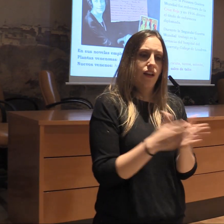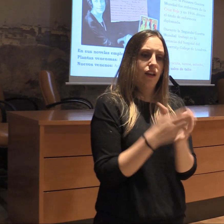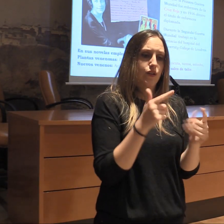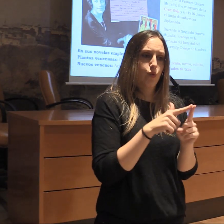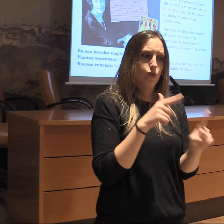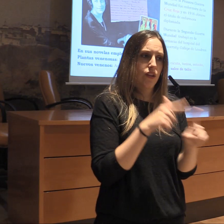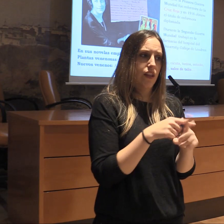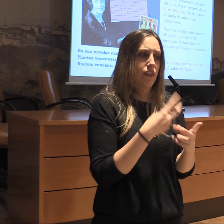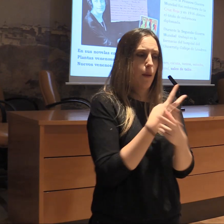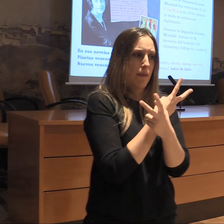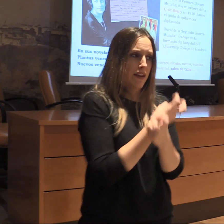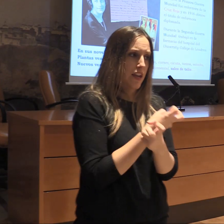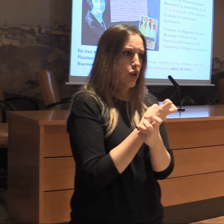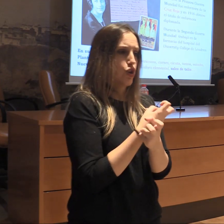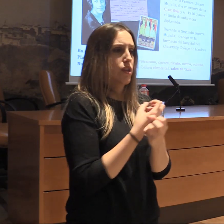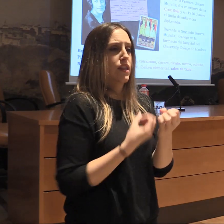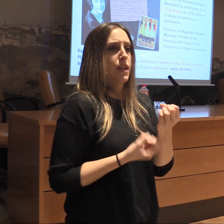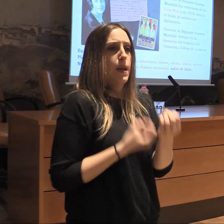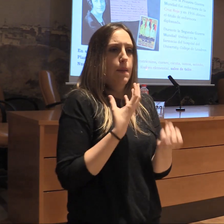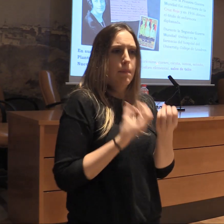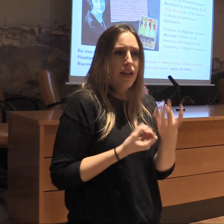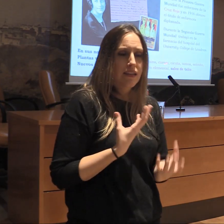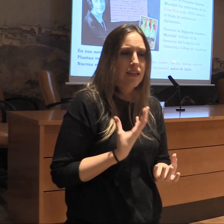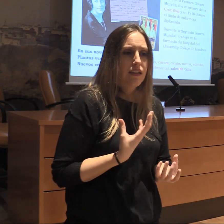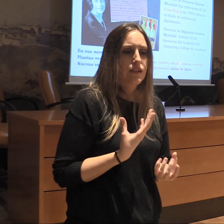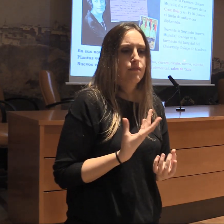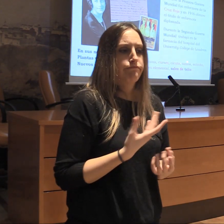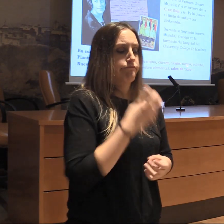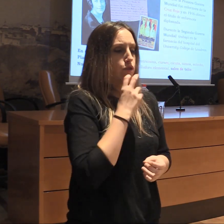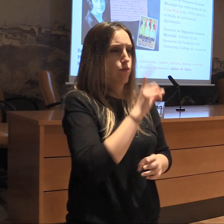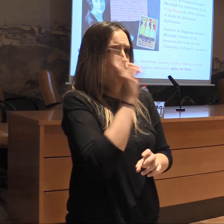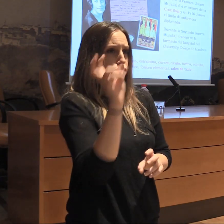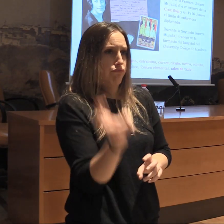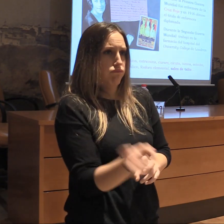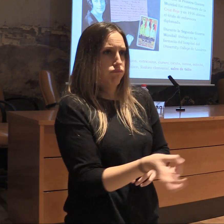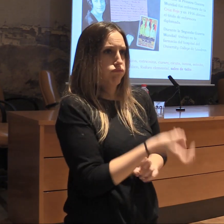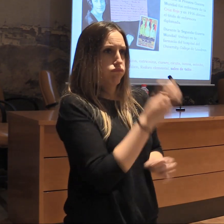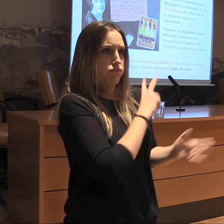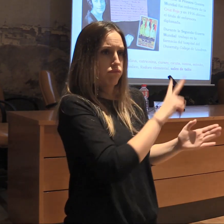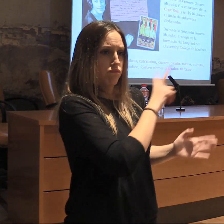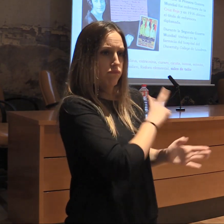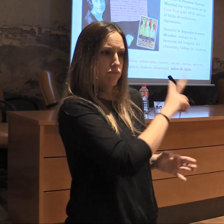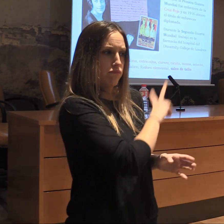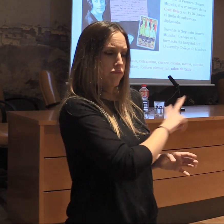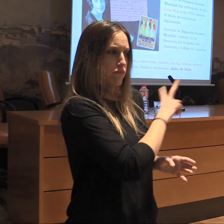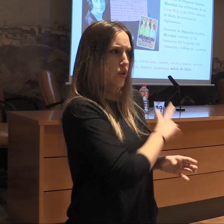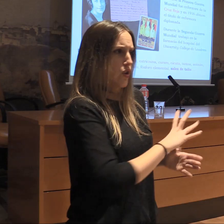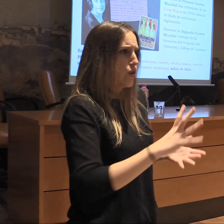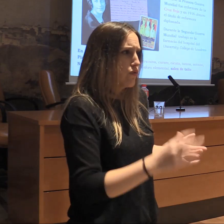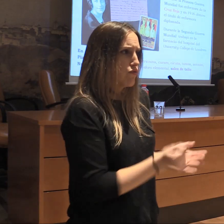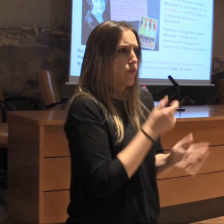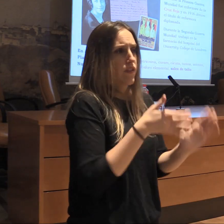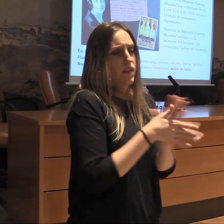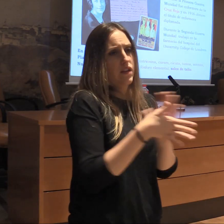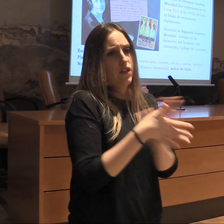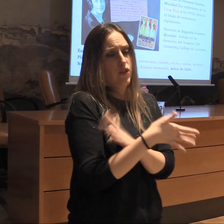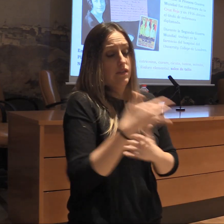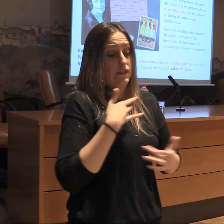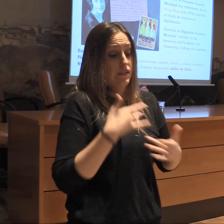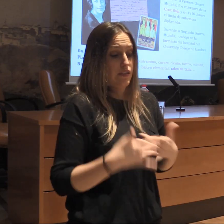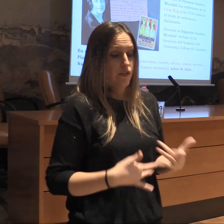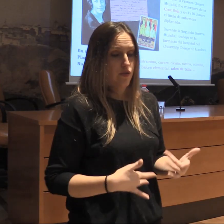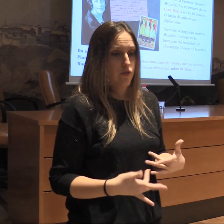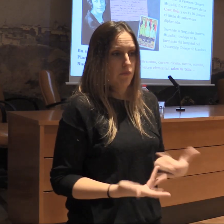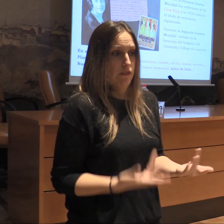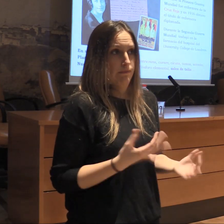venenos de plantas como digitalina, estricnina, curare, cicuta, taxina, toda la descripción de los síntomas son